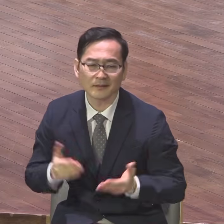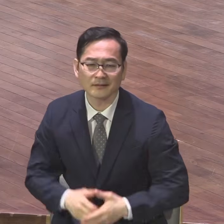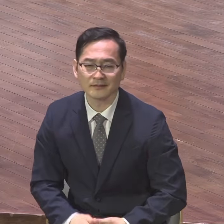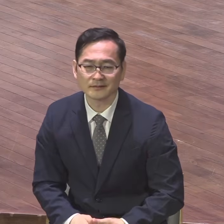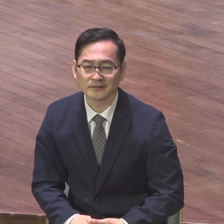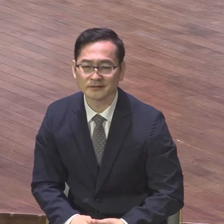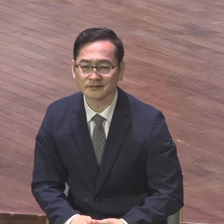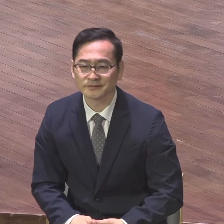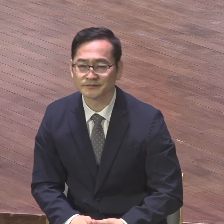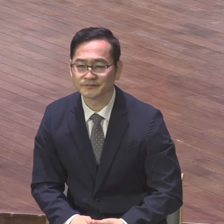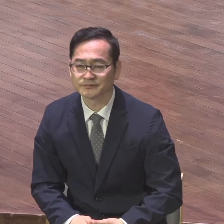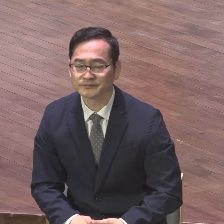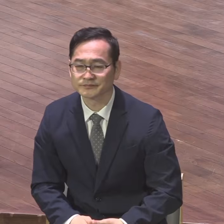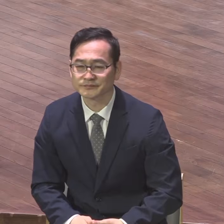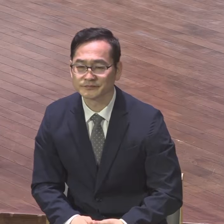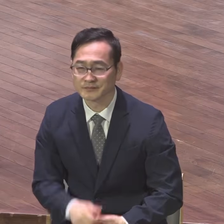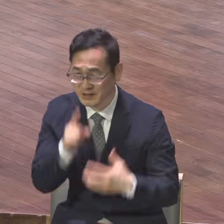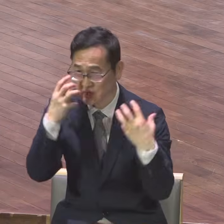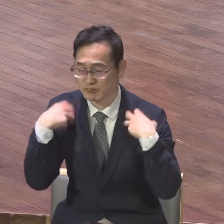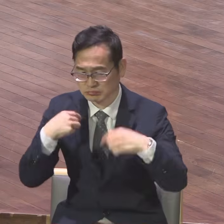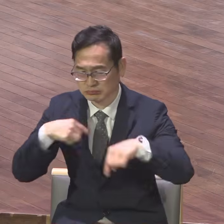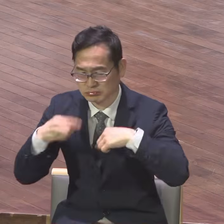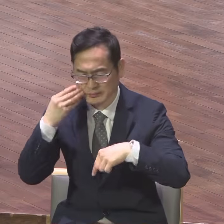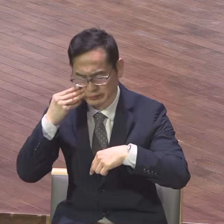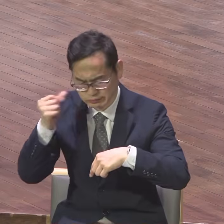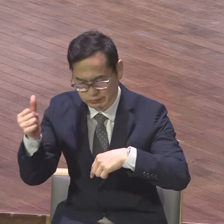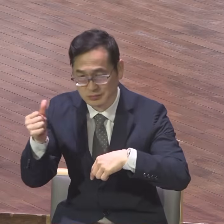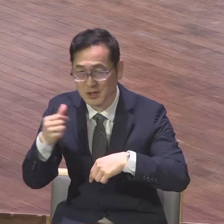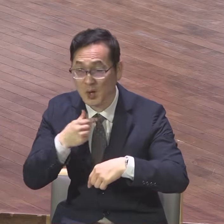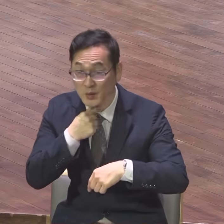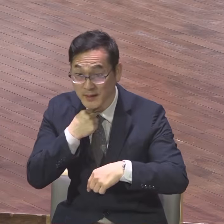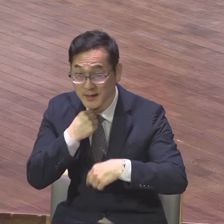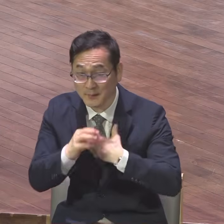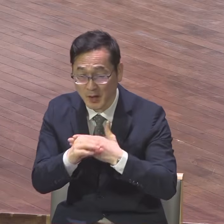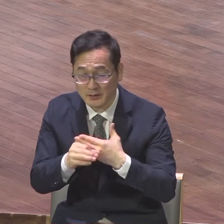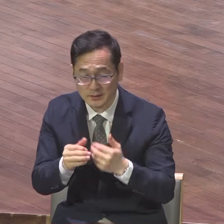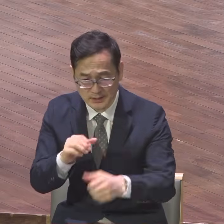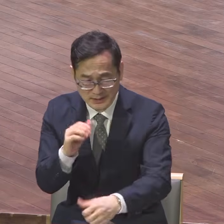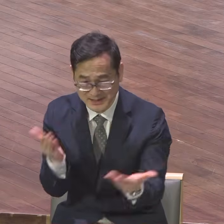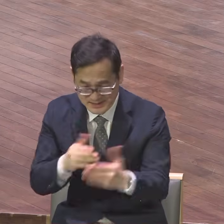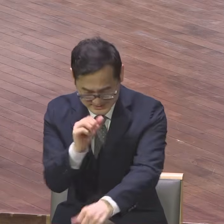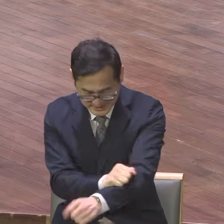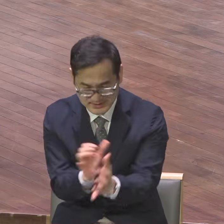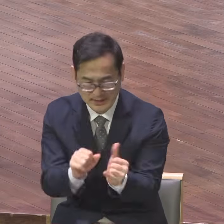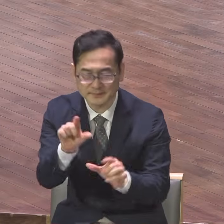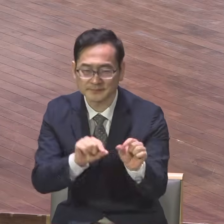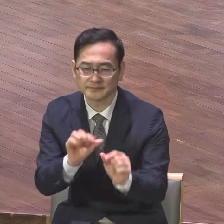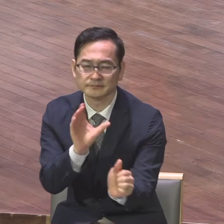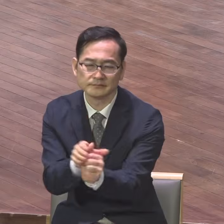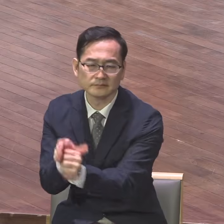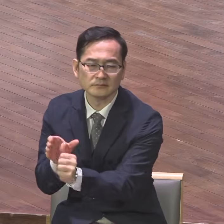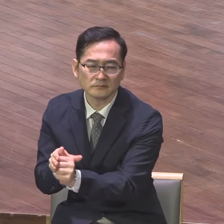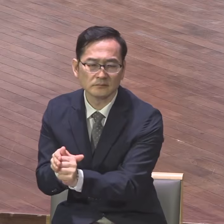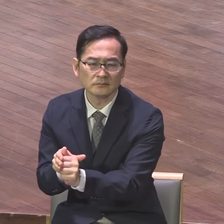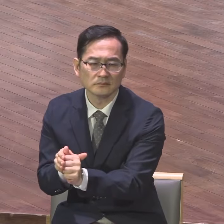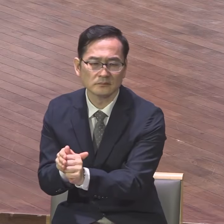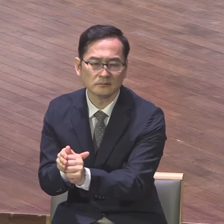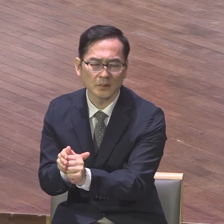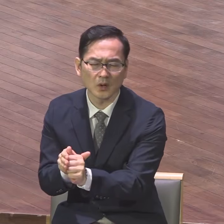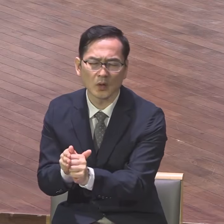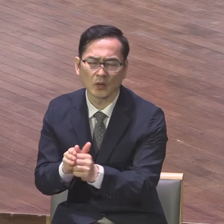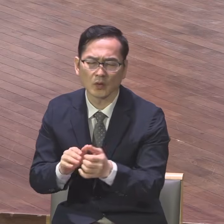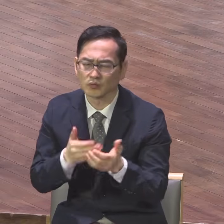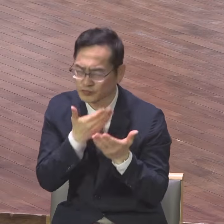성공한 정부가 되려고 하면 일꾼을 잘 세우는 것이 지름길입니다. 자,